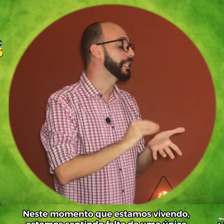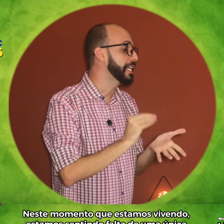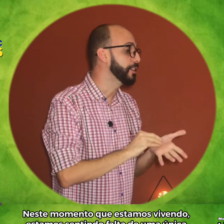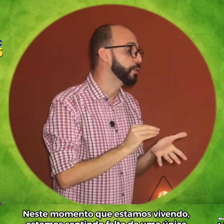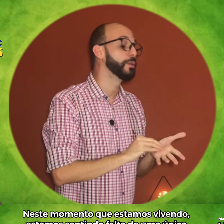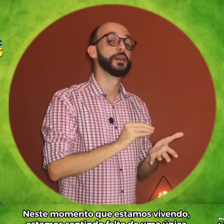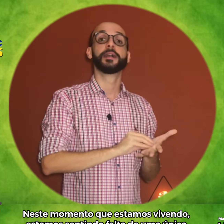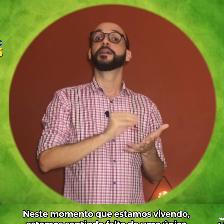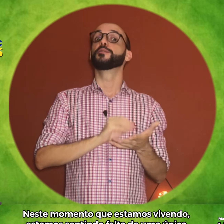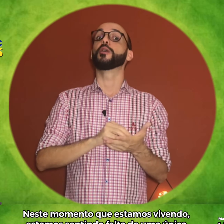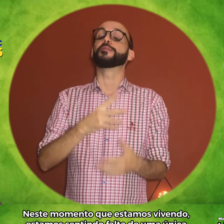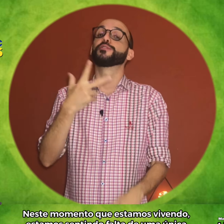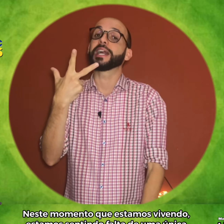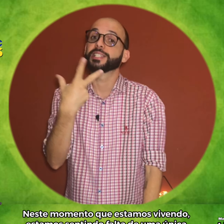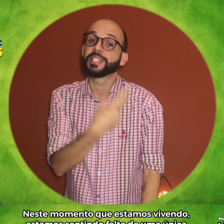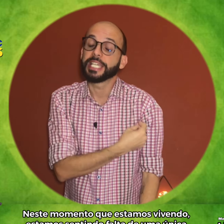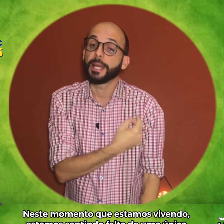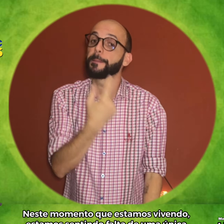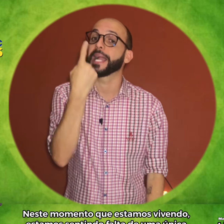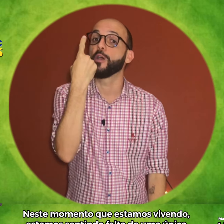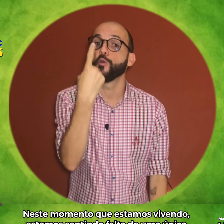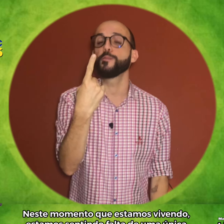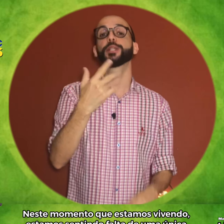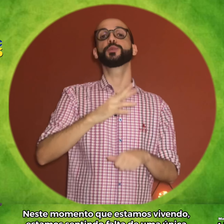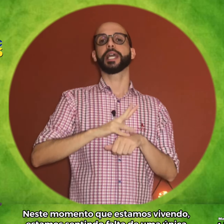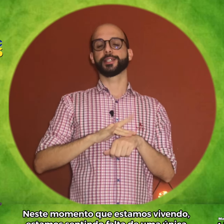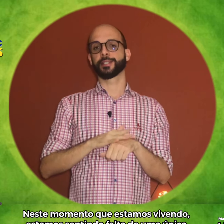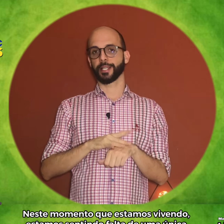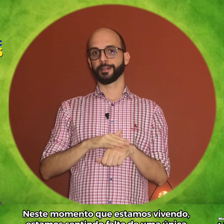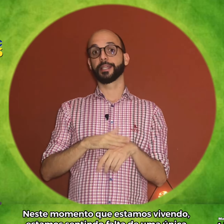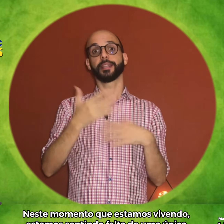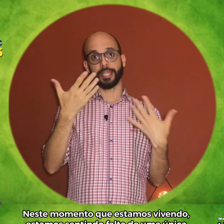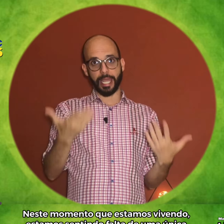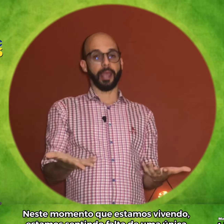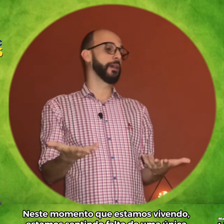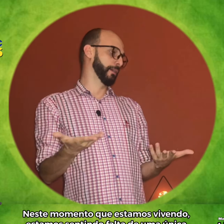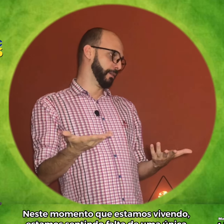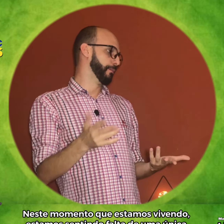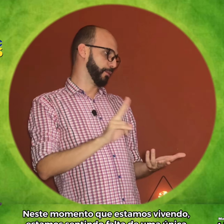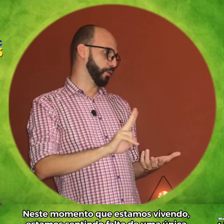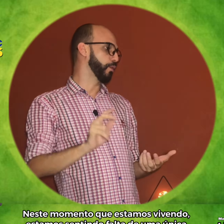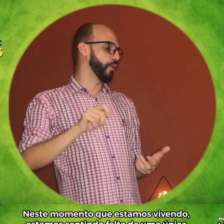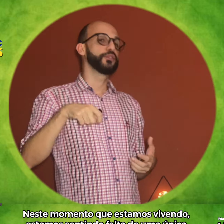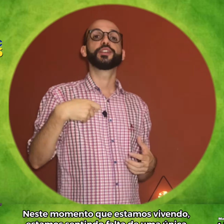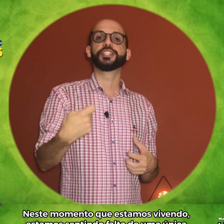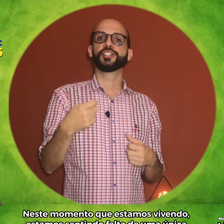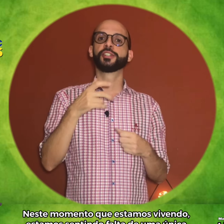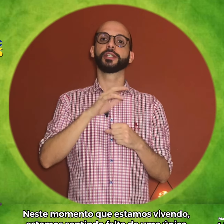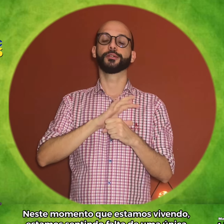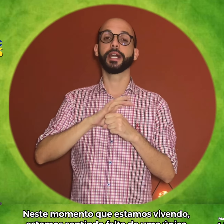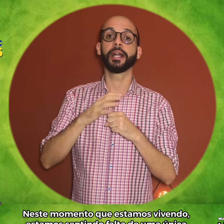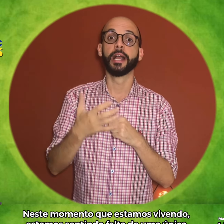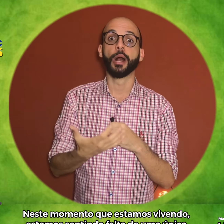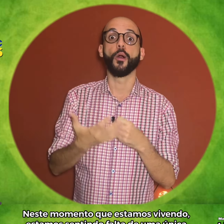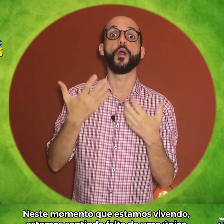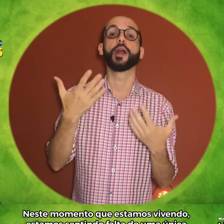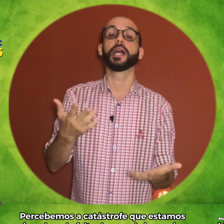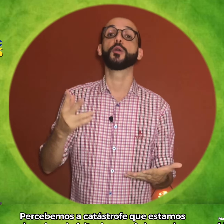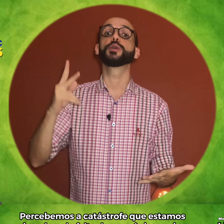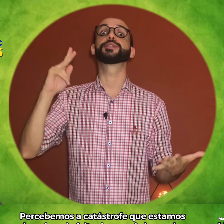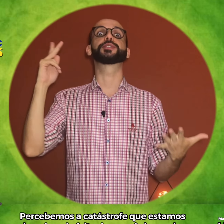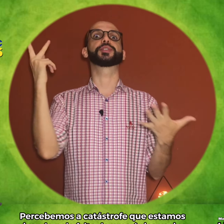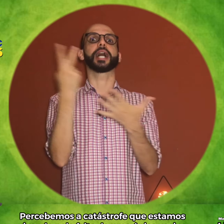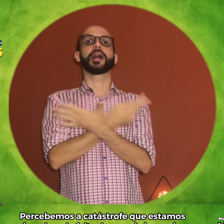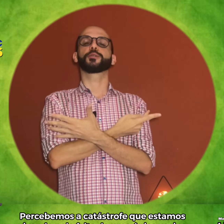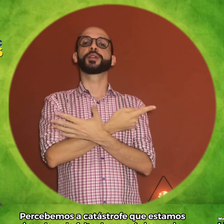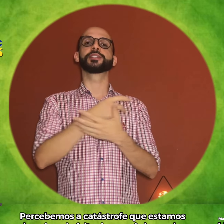faltando vacina pra uma doença, que é o Covid. Olha